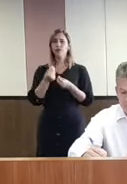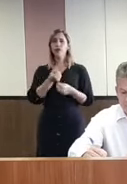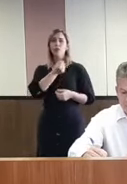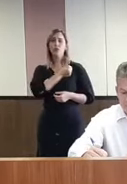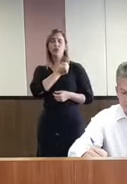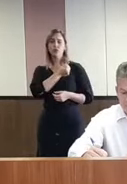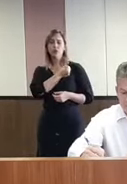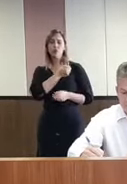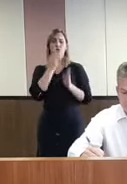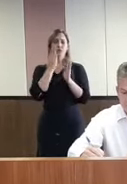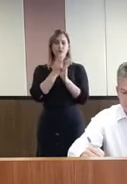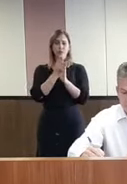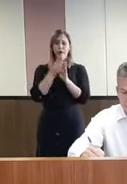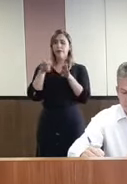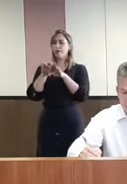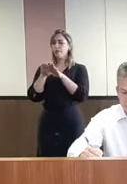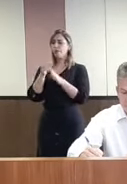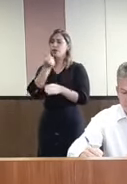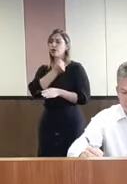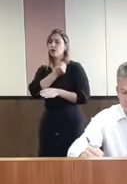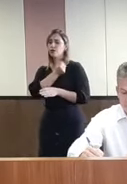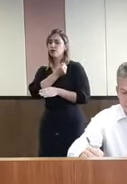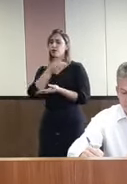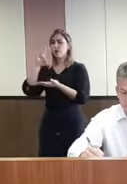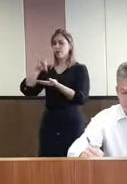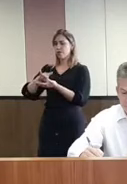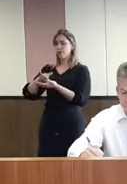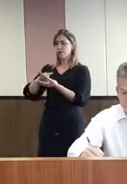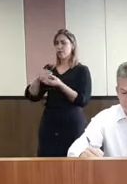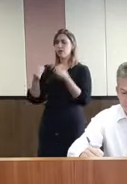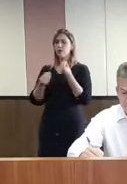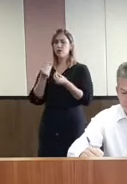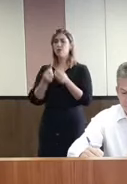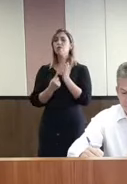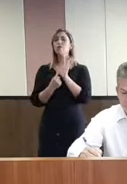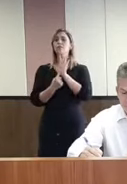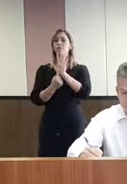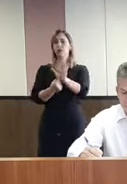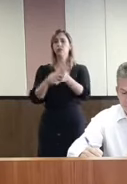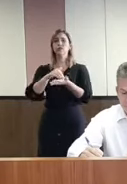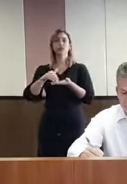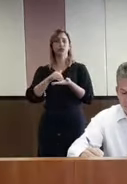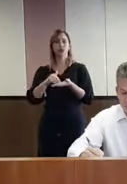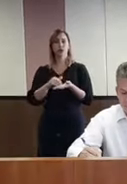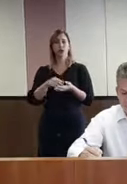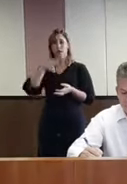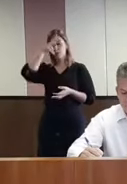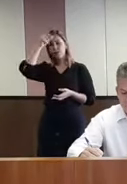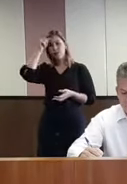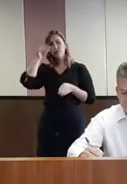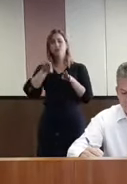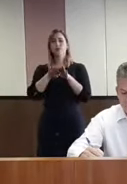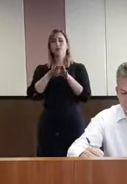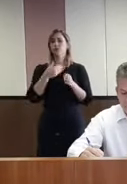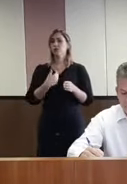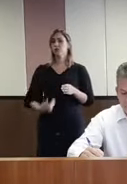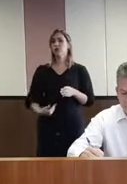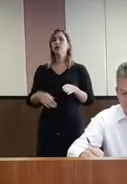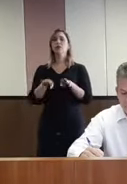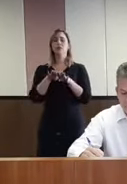casos suspeitos, confirmados e de mortes do coronavírus entre os apresentados pelas secretarias municipais e estaduais de saúde e o Ministério da